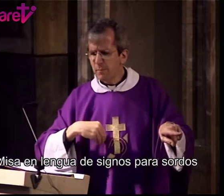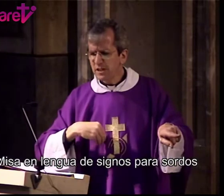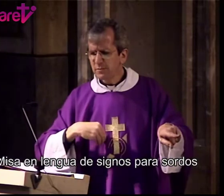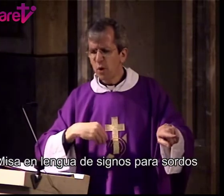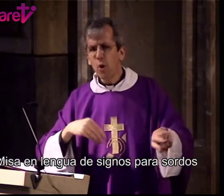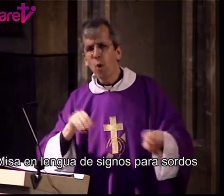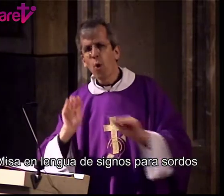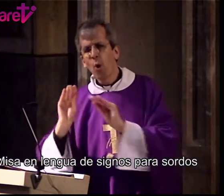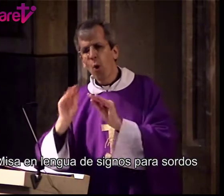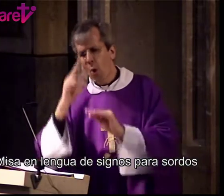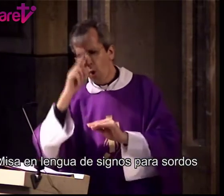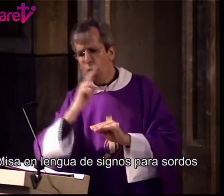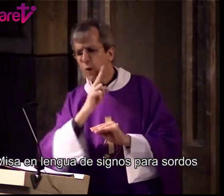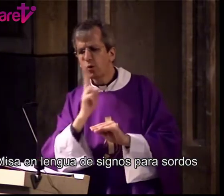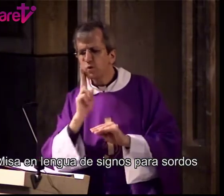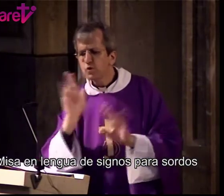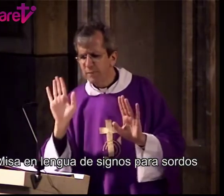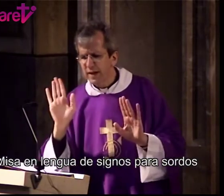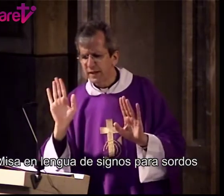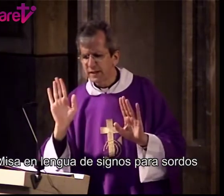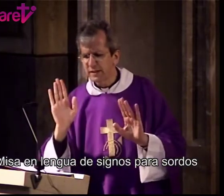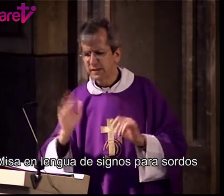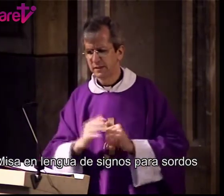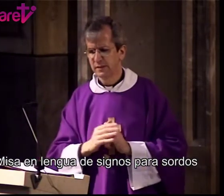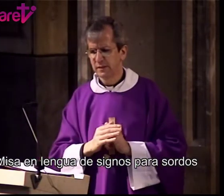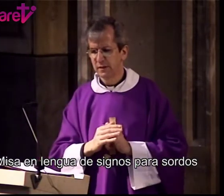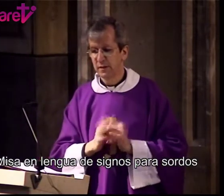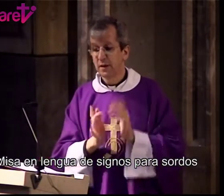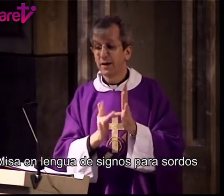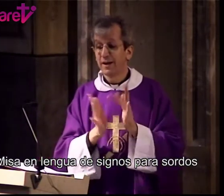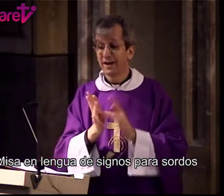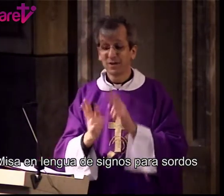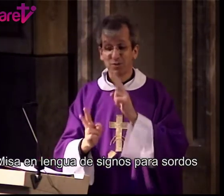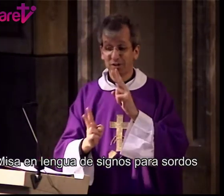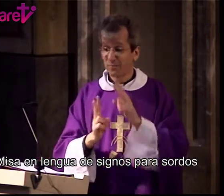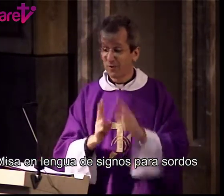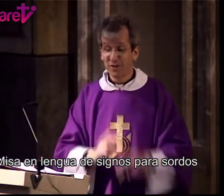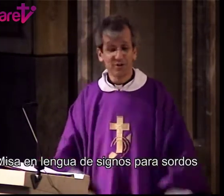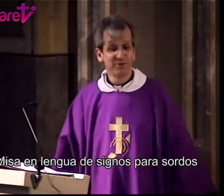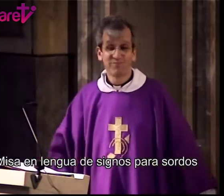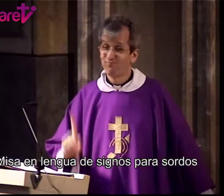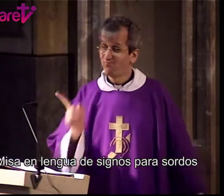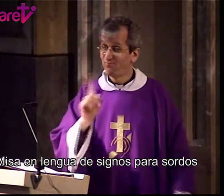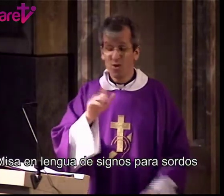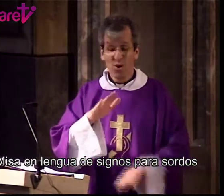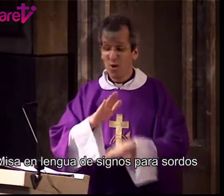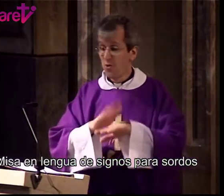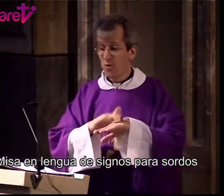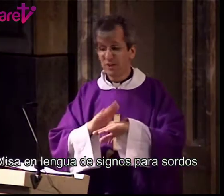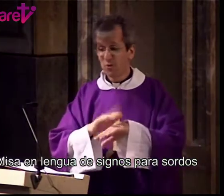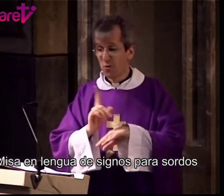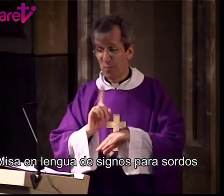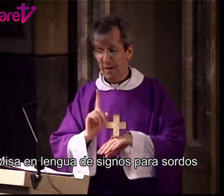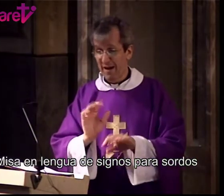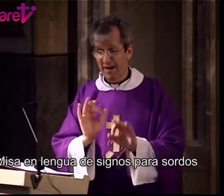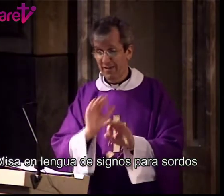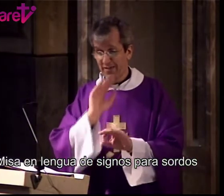mismo o sus padres? Jesús respondió: No es culpa